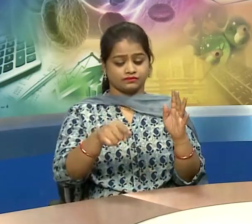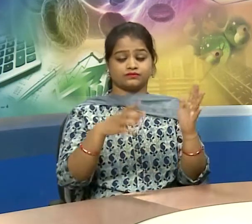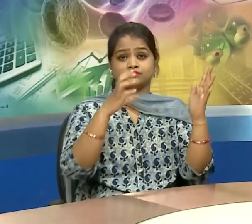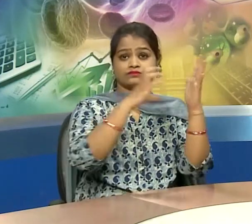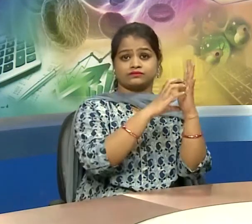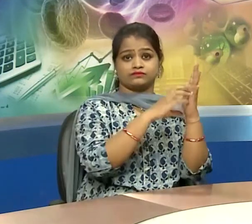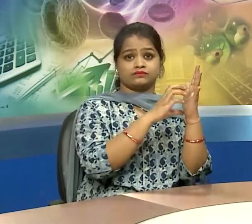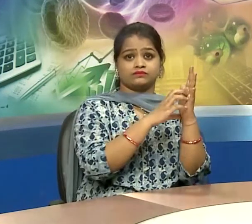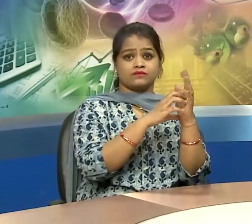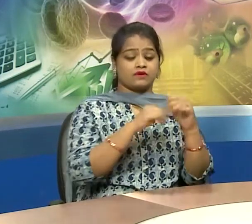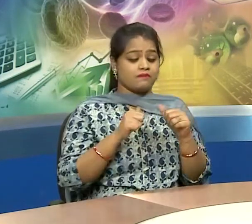प्रश्नोत्तर शैली में लिखा गया है।